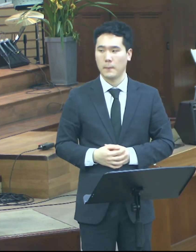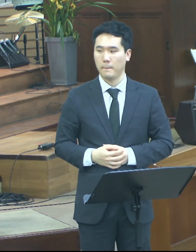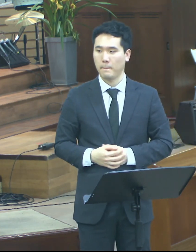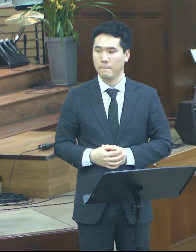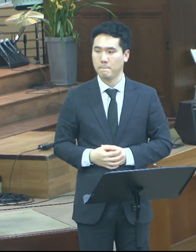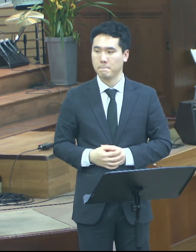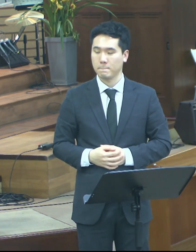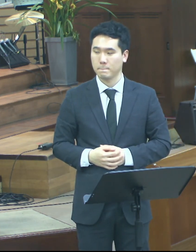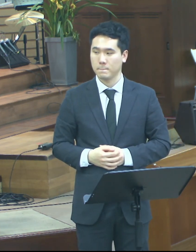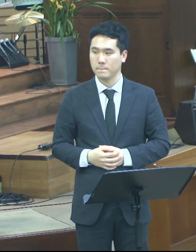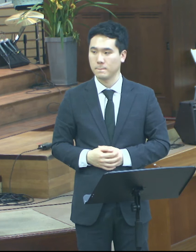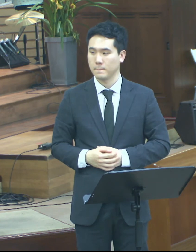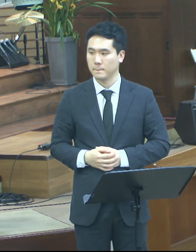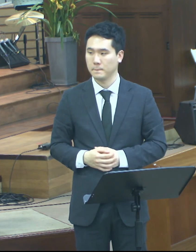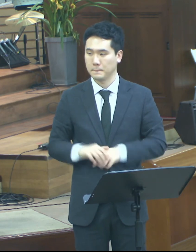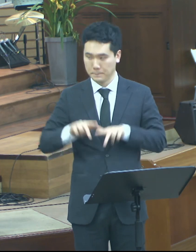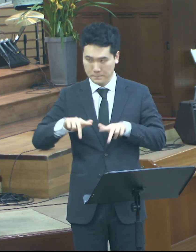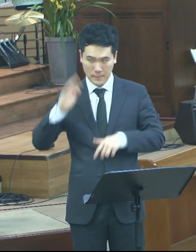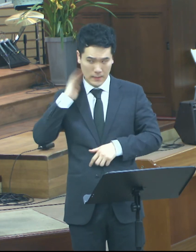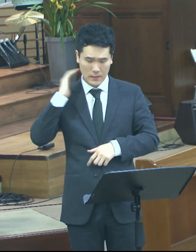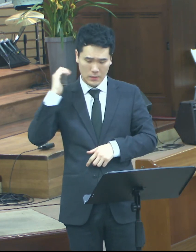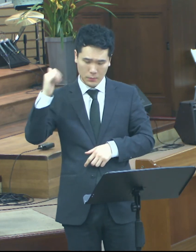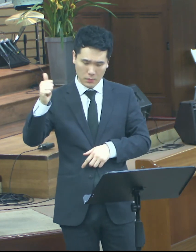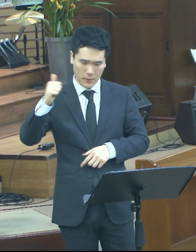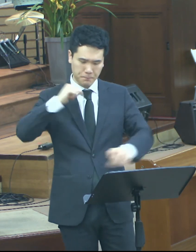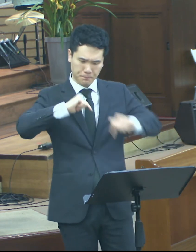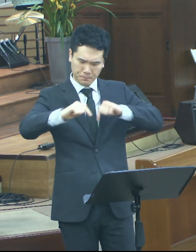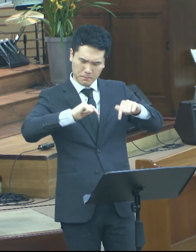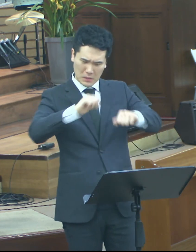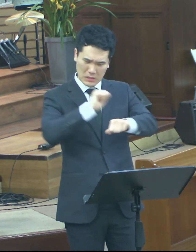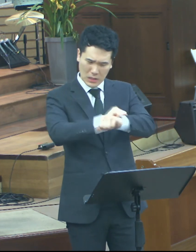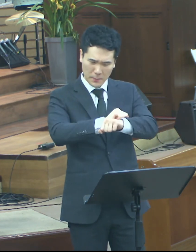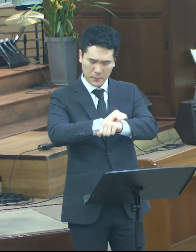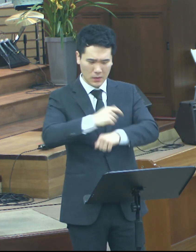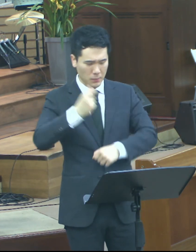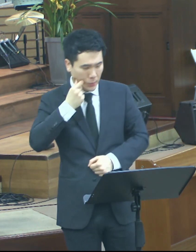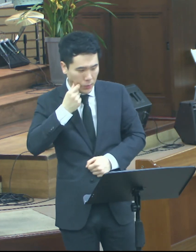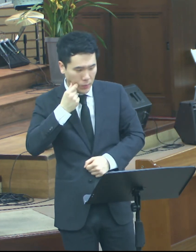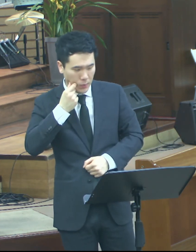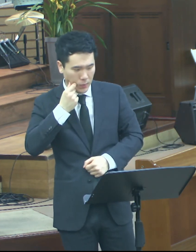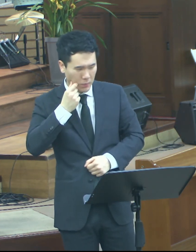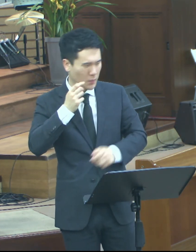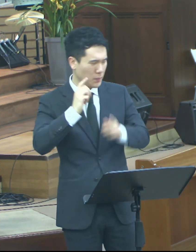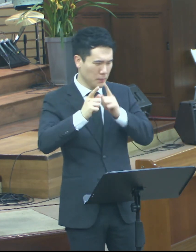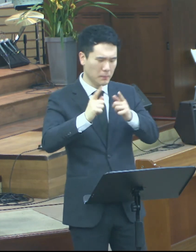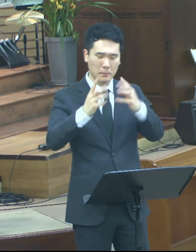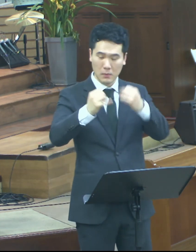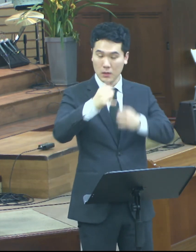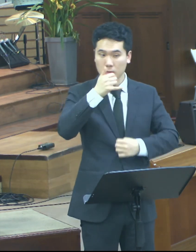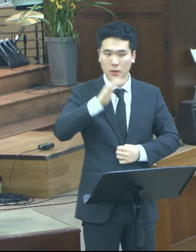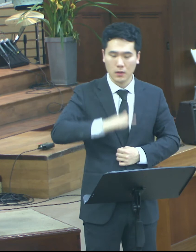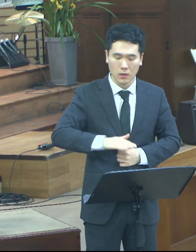지금 대통령이 통치를 잘하는지 못하는지 말이 많지만 최소한 대통령이 자기 부인 데리고